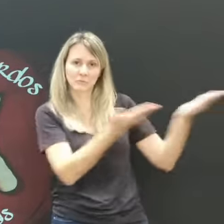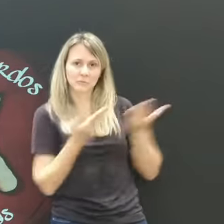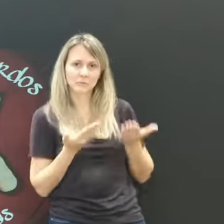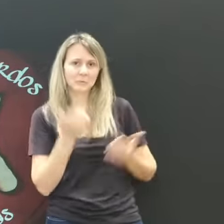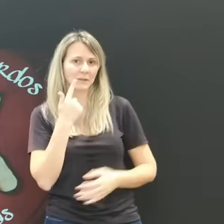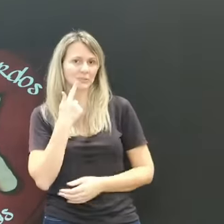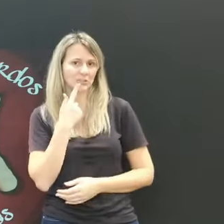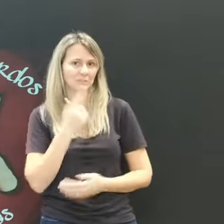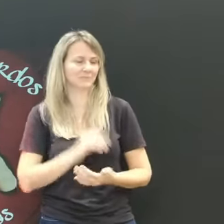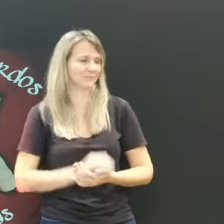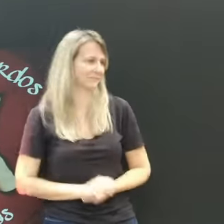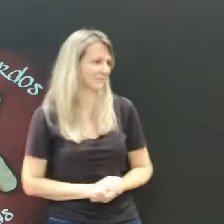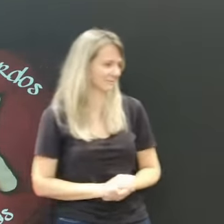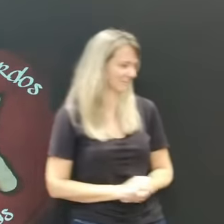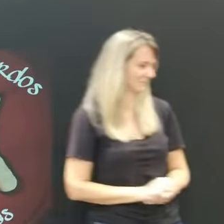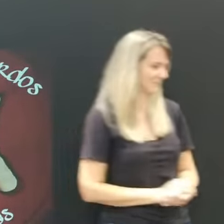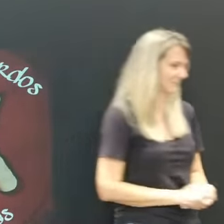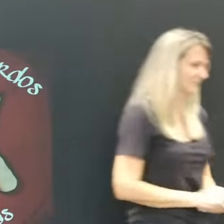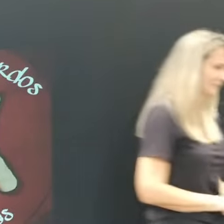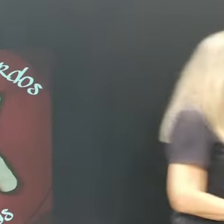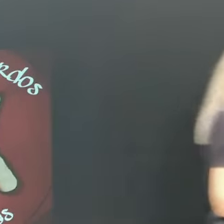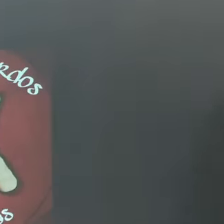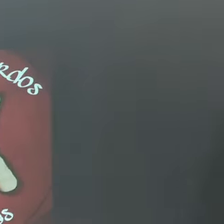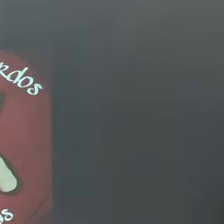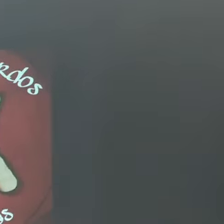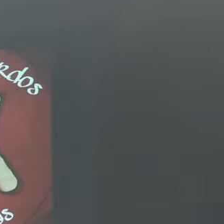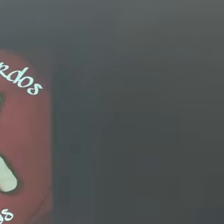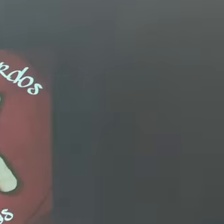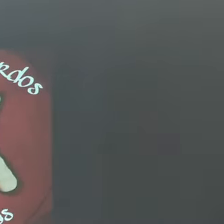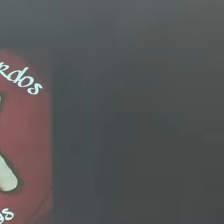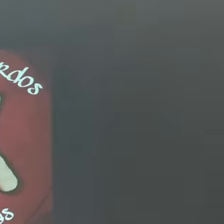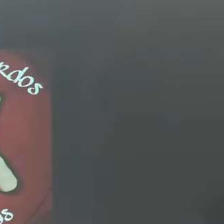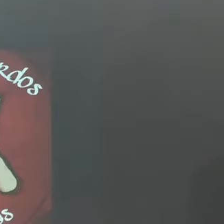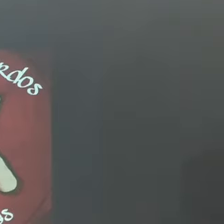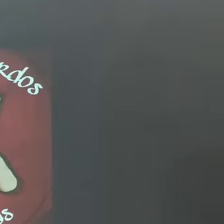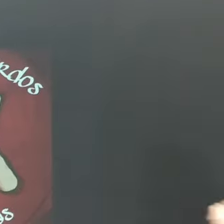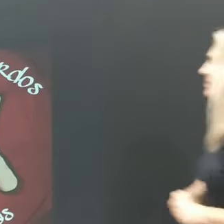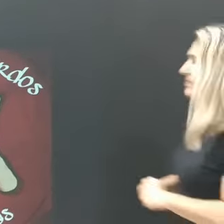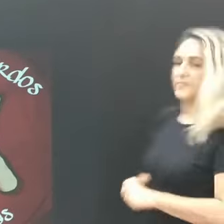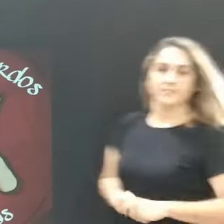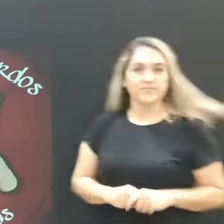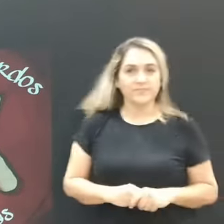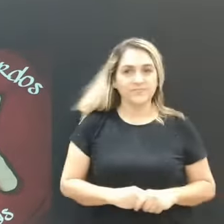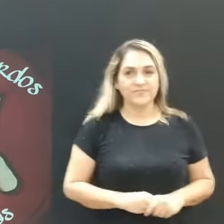Amém. Nesse horário eu vou chamar a Gisele para ministrar a palavra para nós, amém?